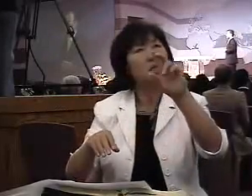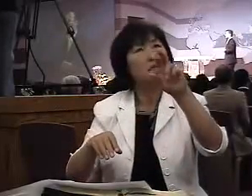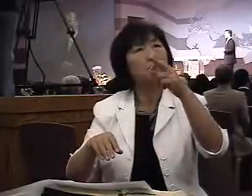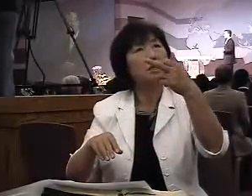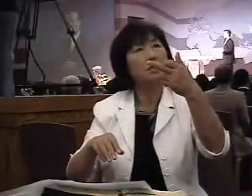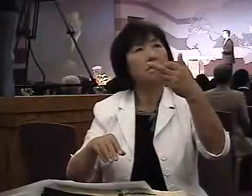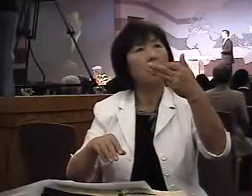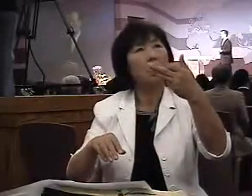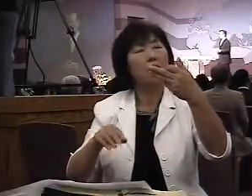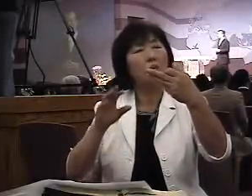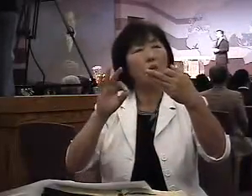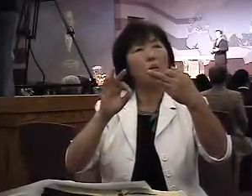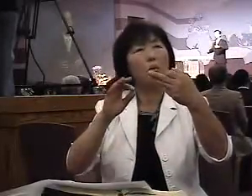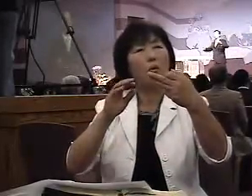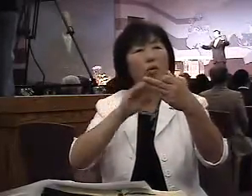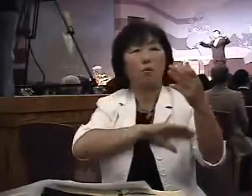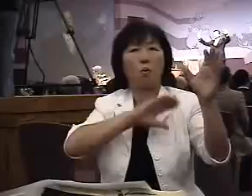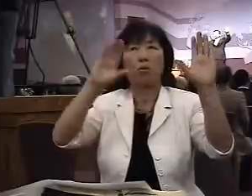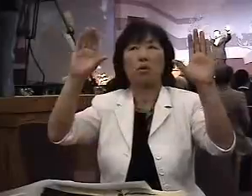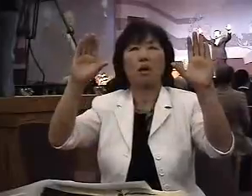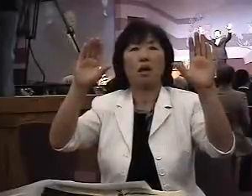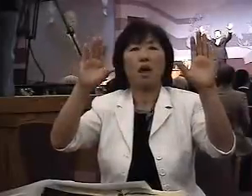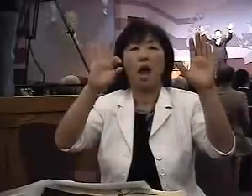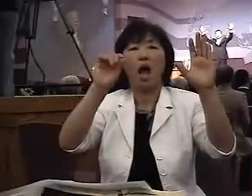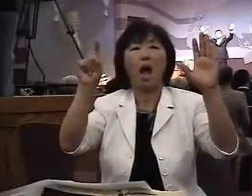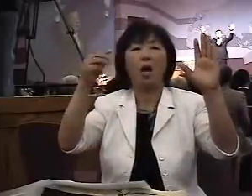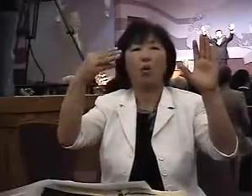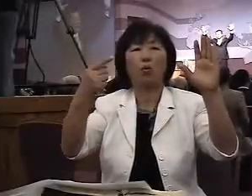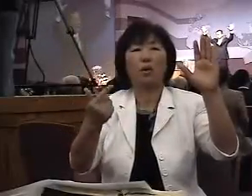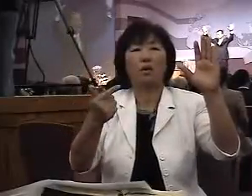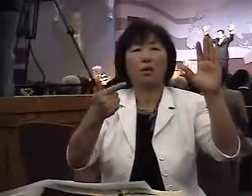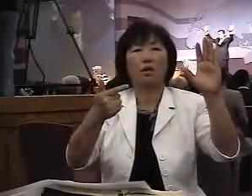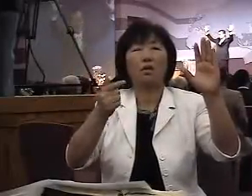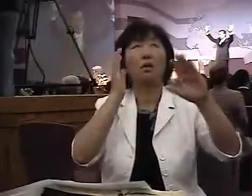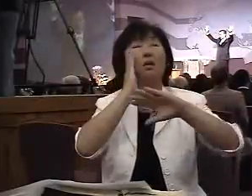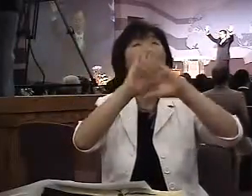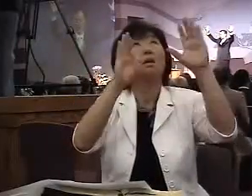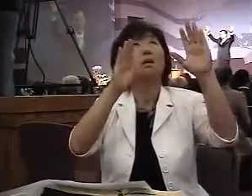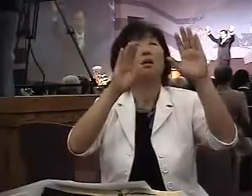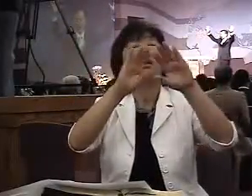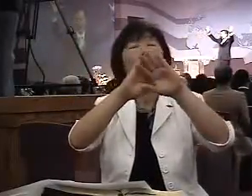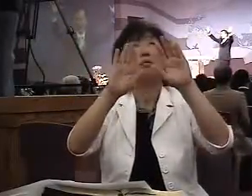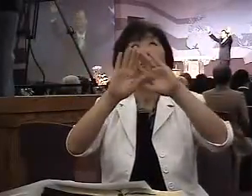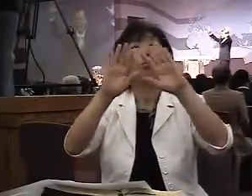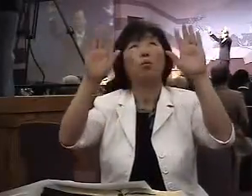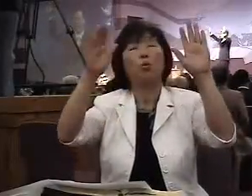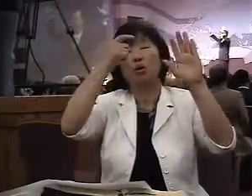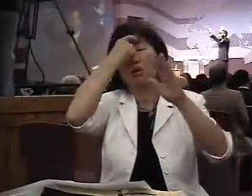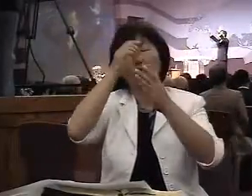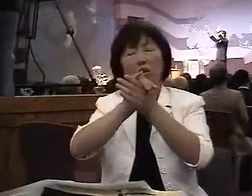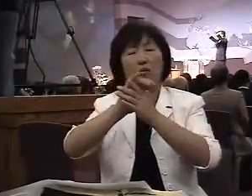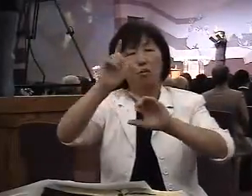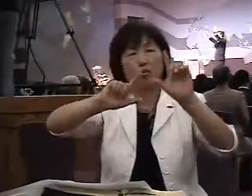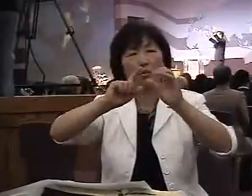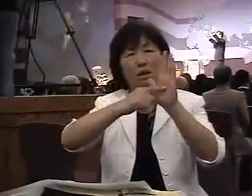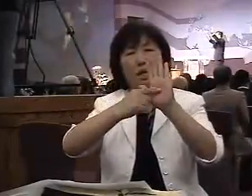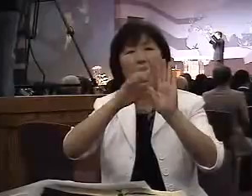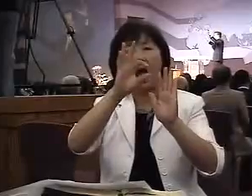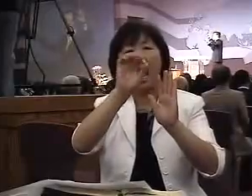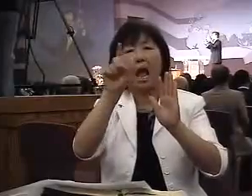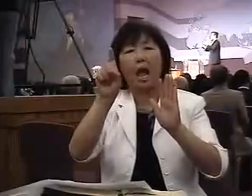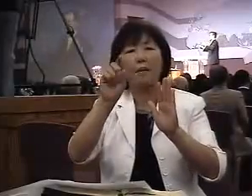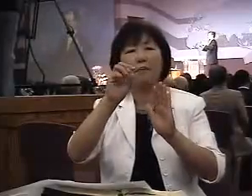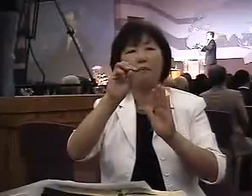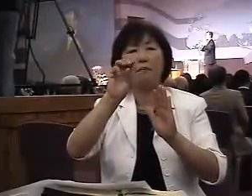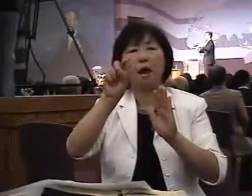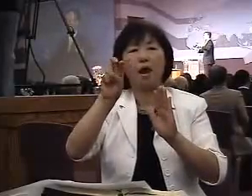아론과 홀이 하늘을 향해 손을 들고 기도하는 모습이 나옵니다. 아말렉 백성들과 싸우는